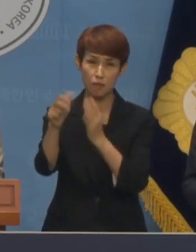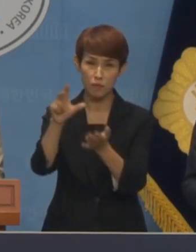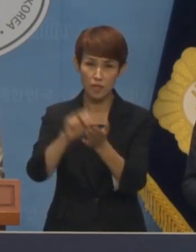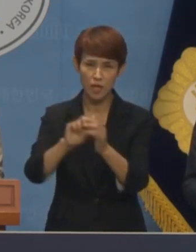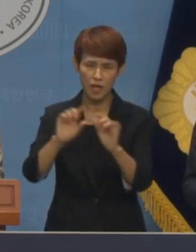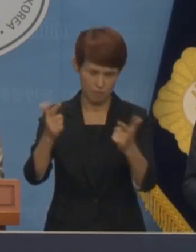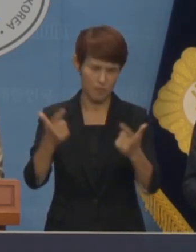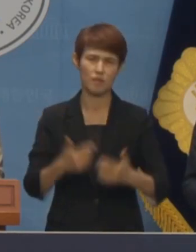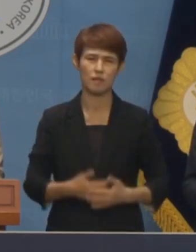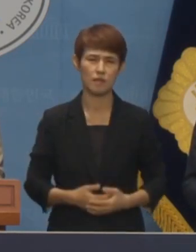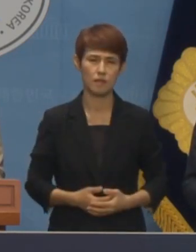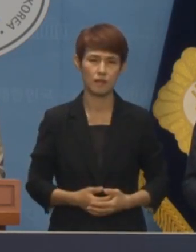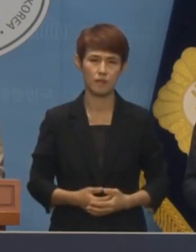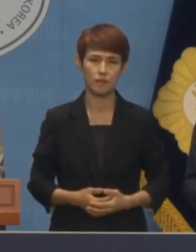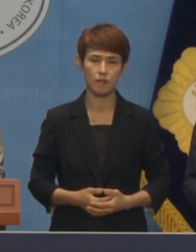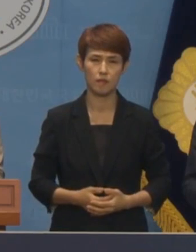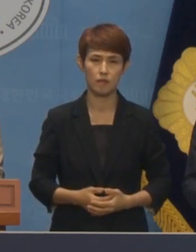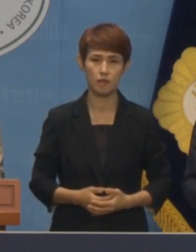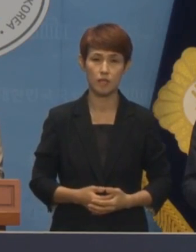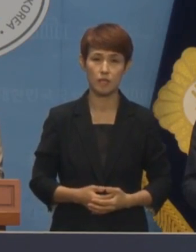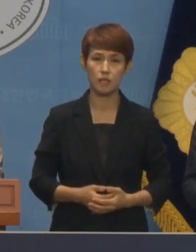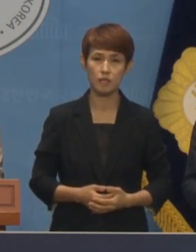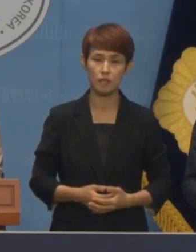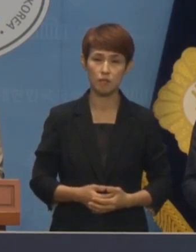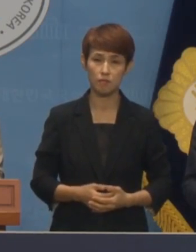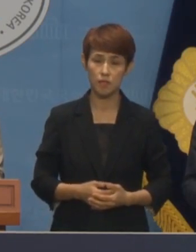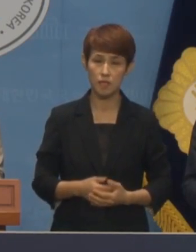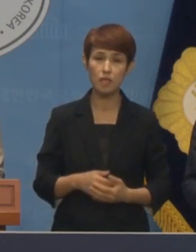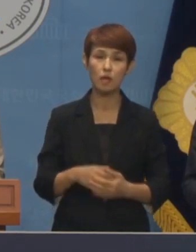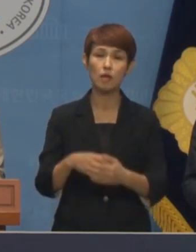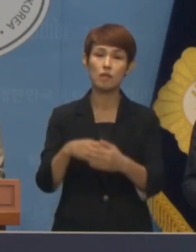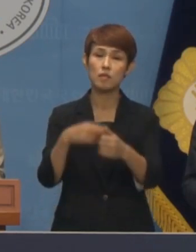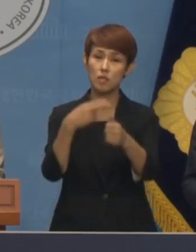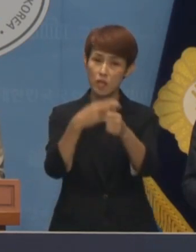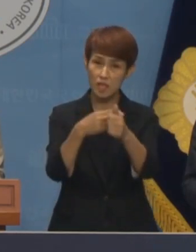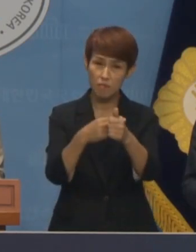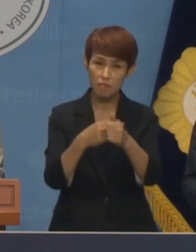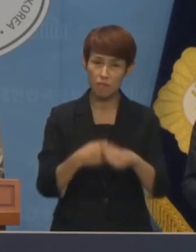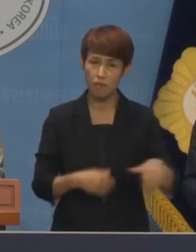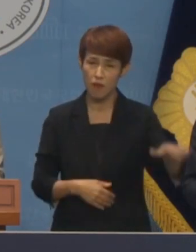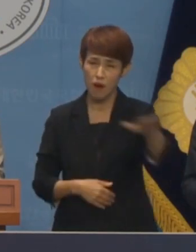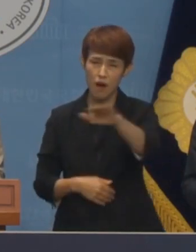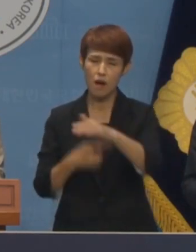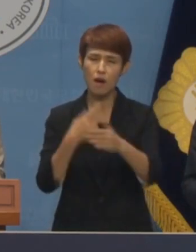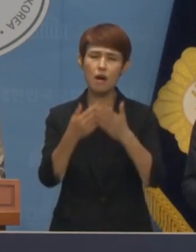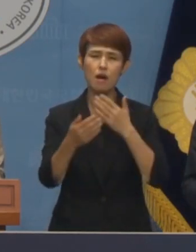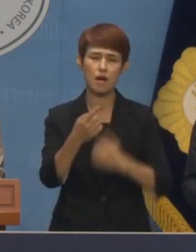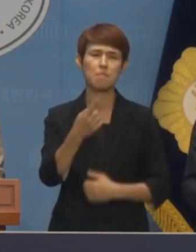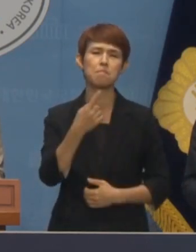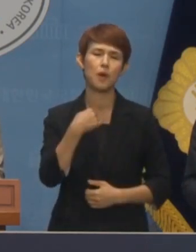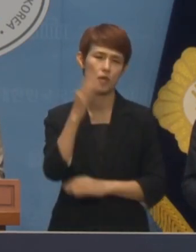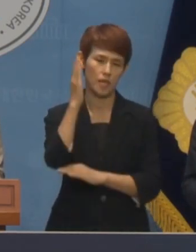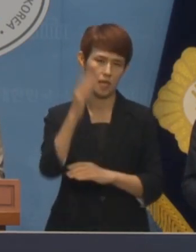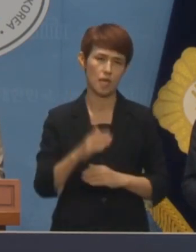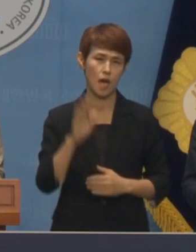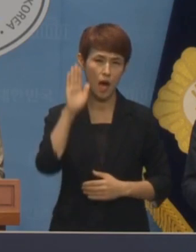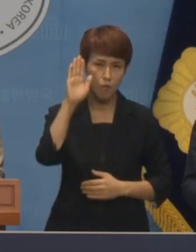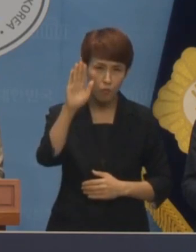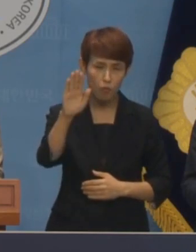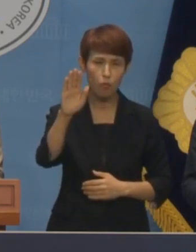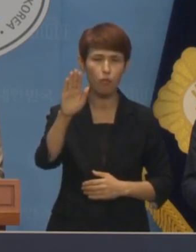이야기가 아니었습니다. 그 이야기는 교육 현장의 선생님이라면 누구나 겪었던 혹은 겪을 수